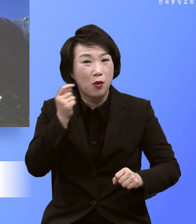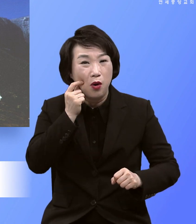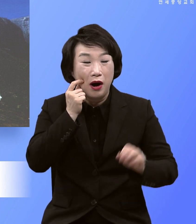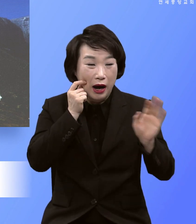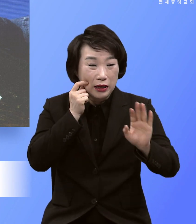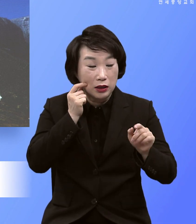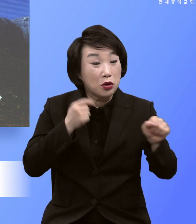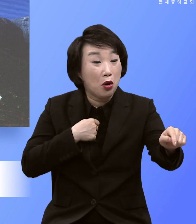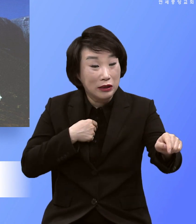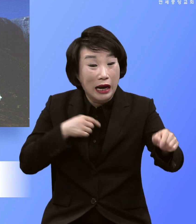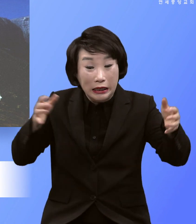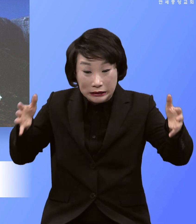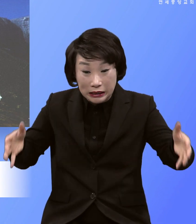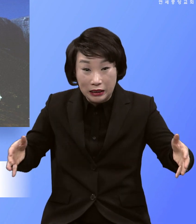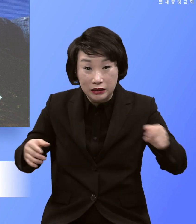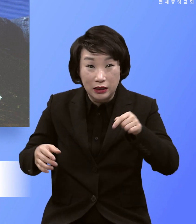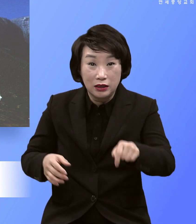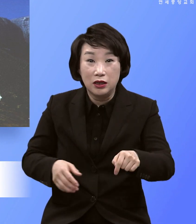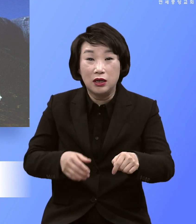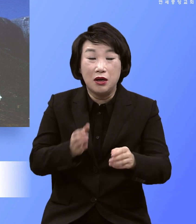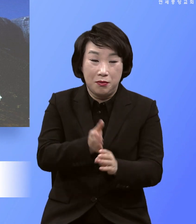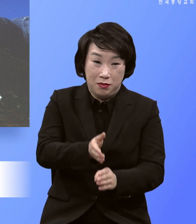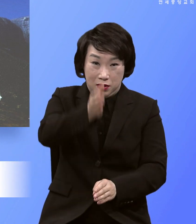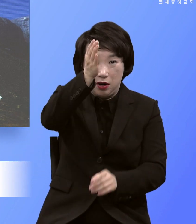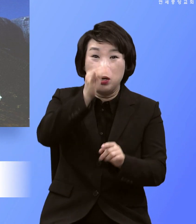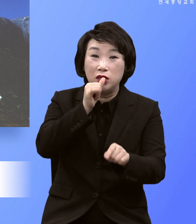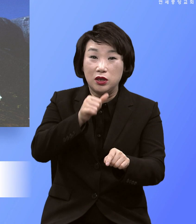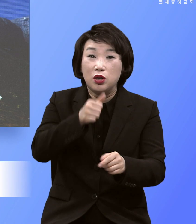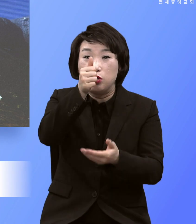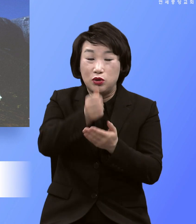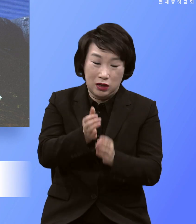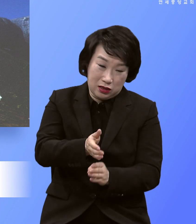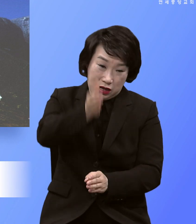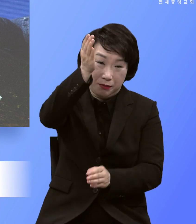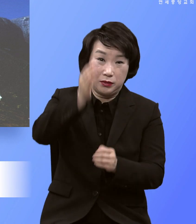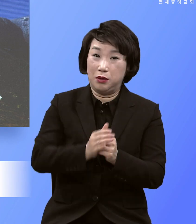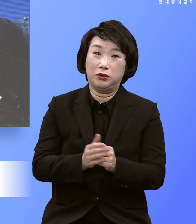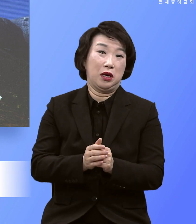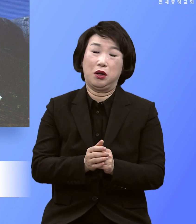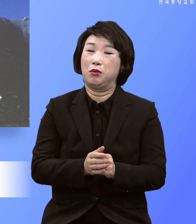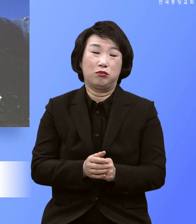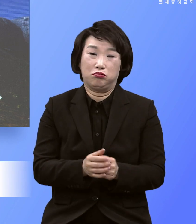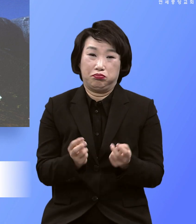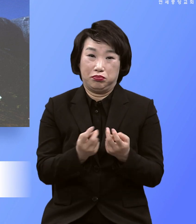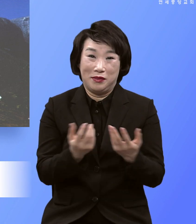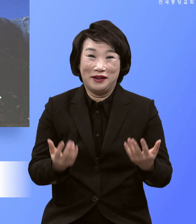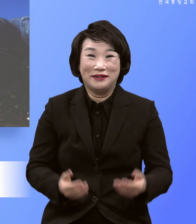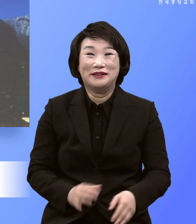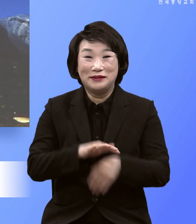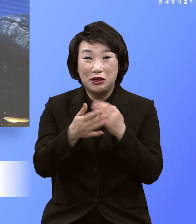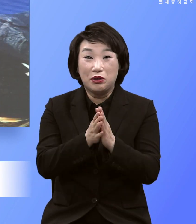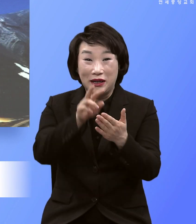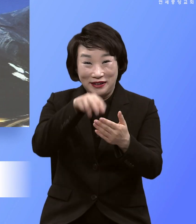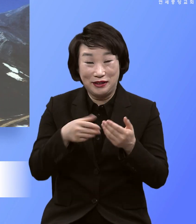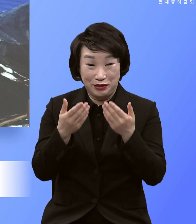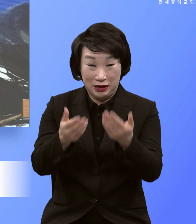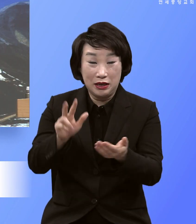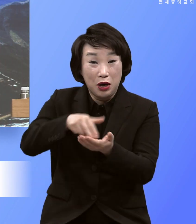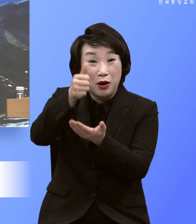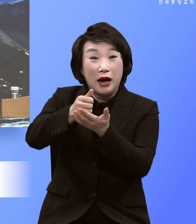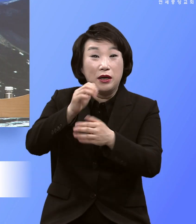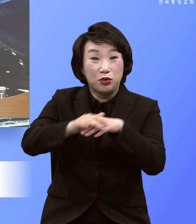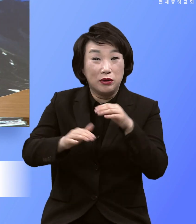너와 나와 사이에 가로막힌 죄의 담 때문이다. 한번 읽어봐.